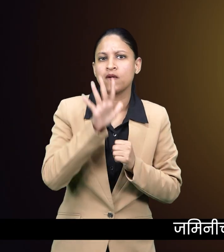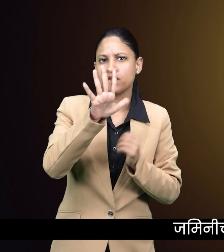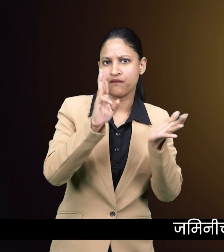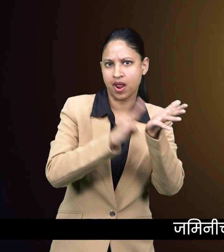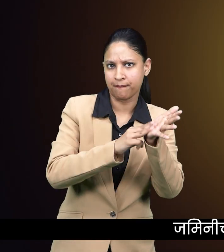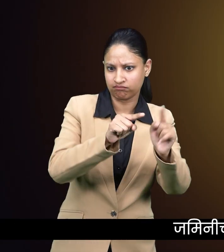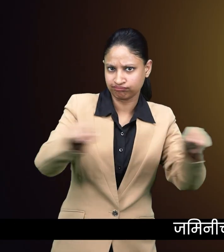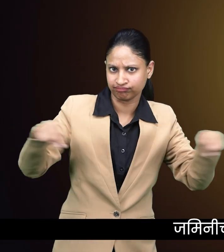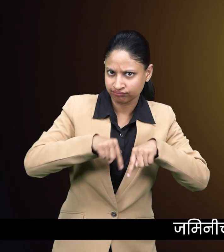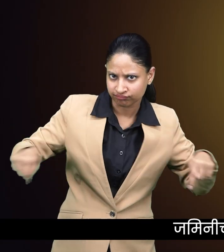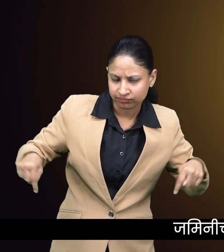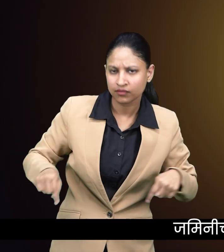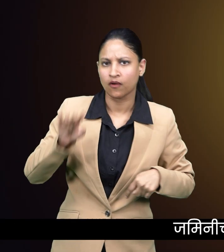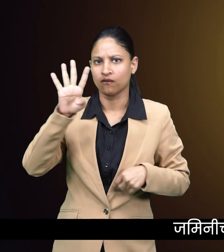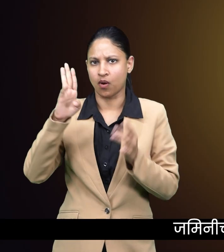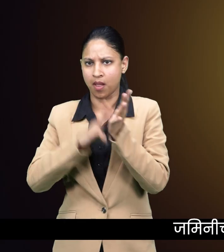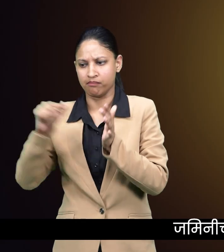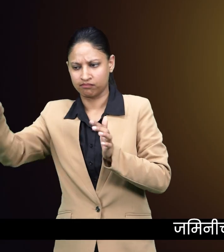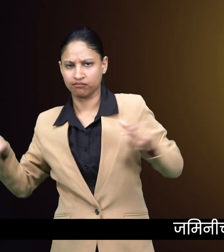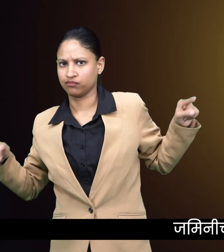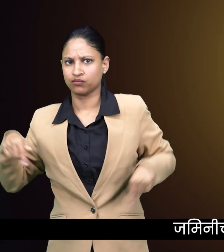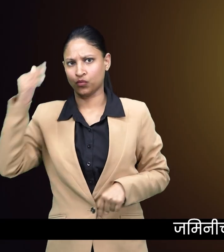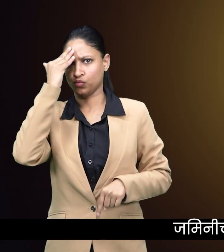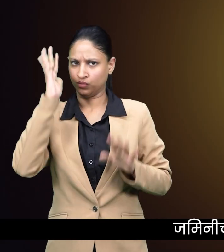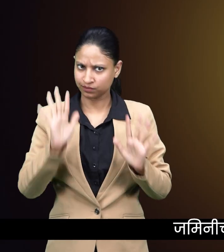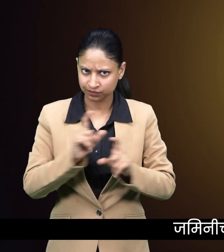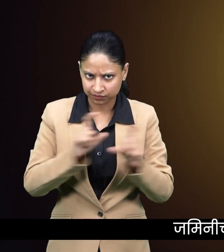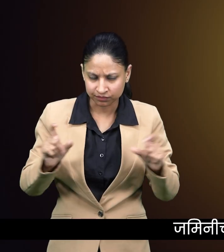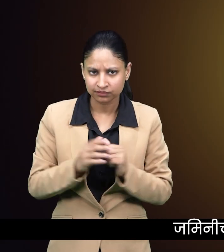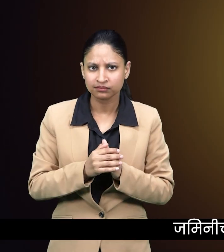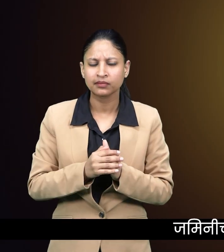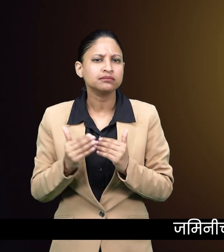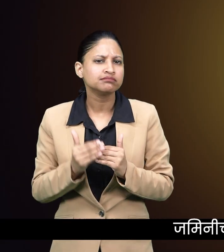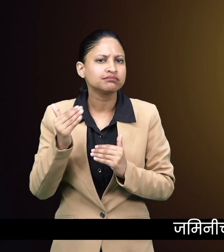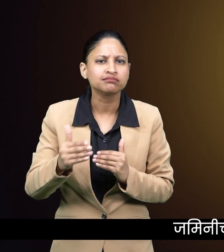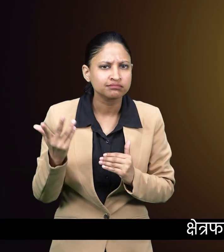जमिनीची लांबी बरोबर 5 मीटर, रुंदी बरोबर 4 मीटर.